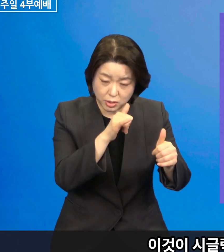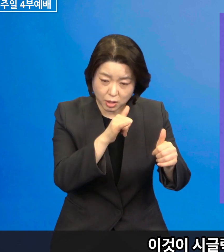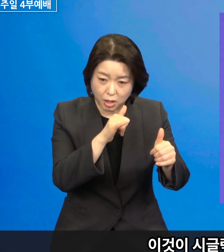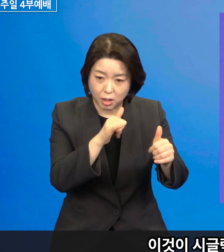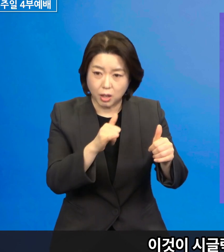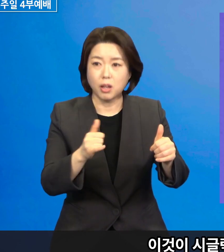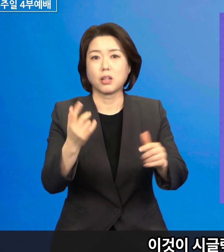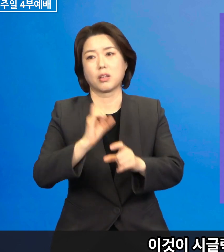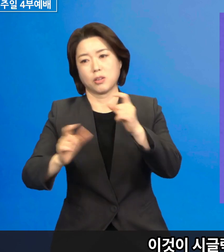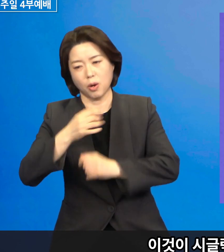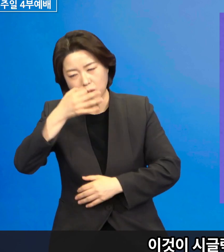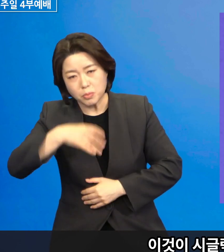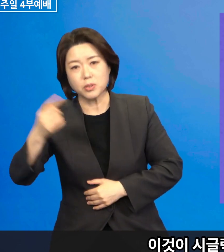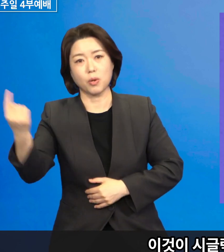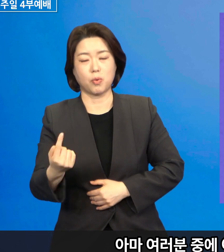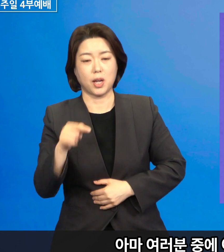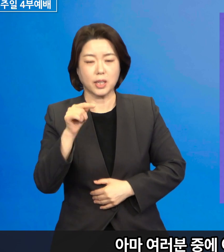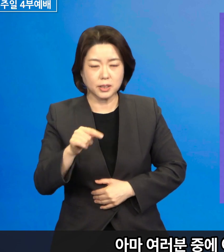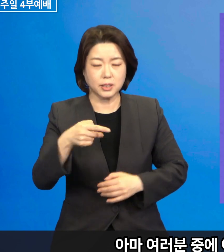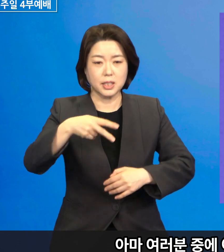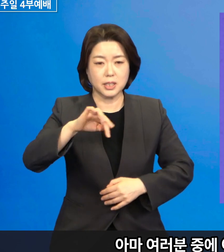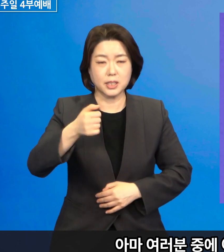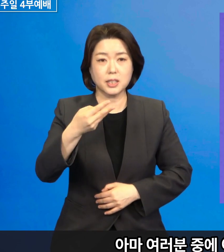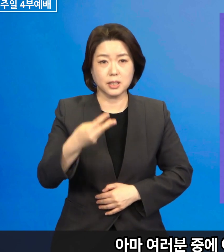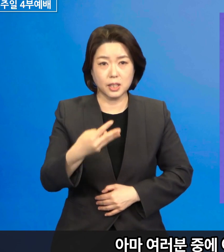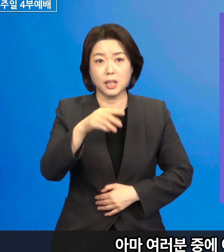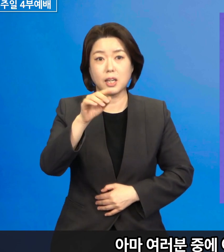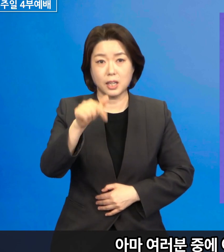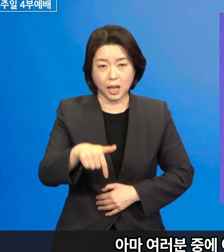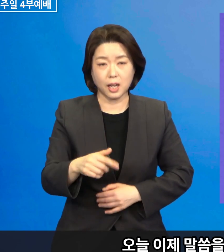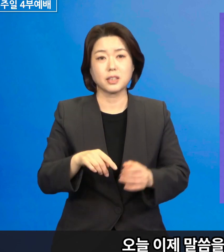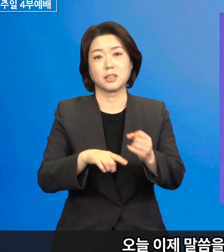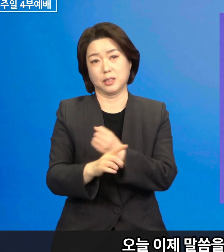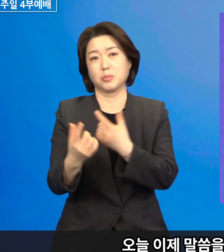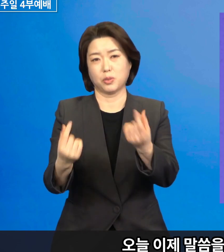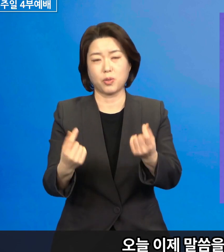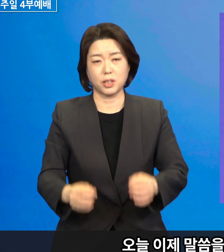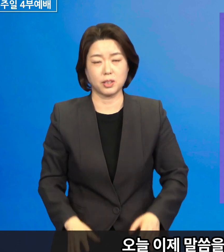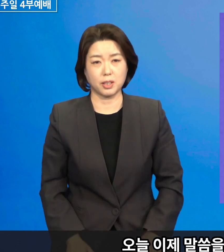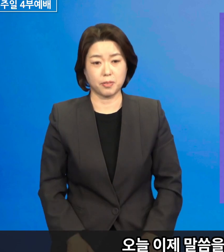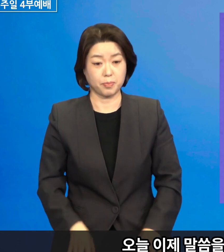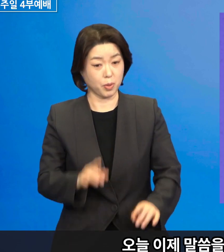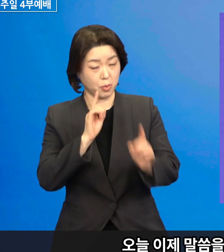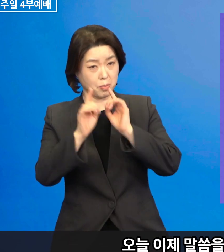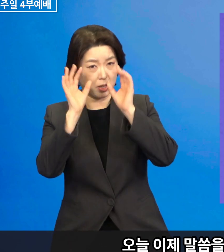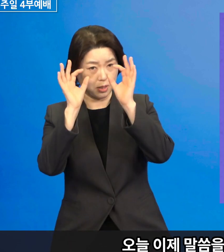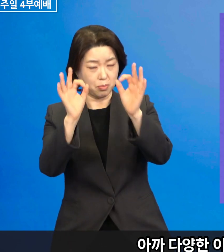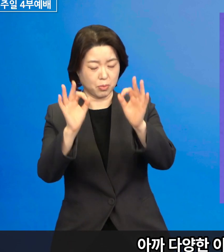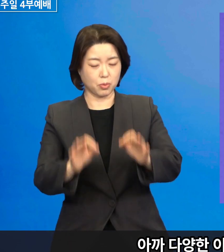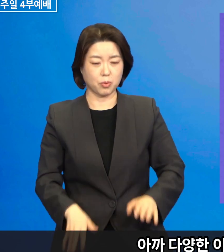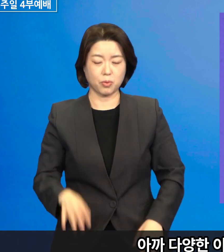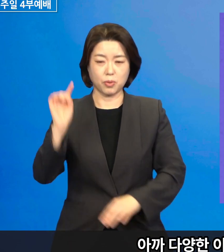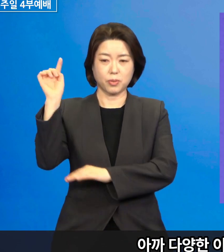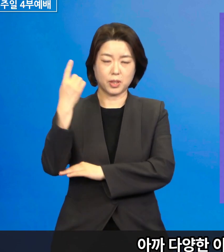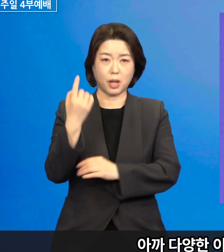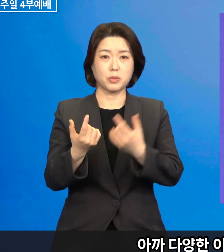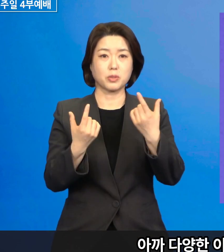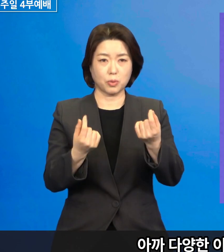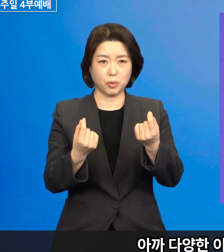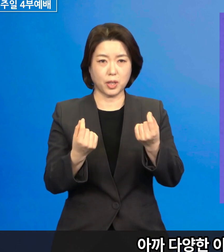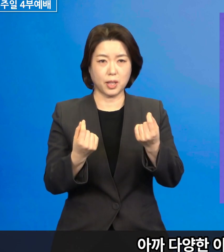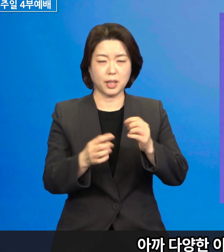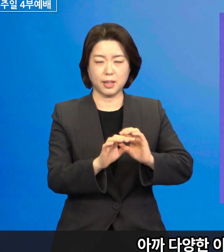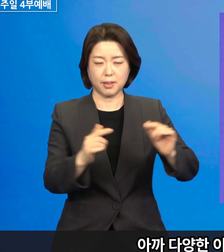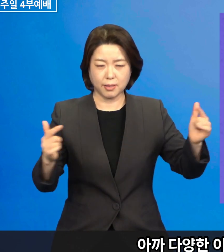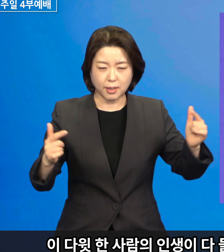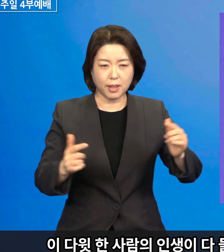이것이 시글락의 의미입니다. 아마 여러분 중에 여러분의 인생 가운데 오늘 이제 말씀을 통해 다윗을 통해서 아까 다양한